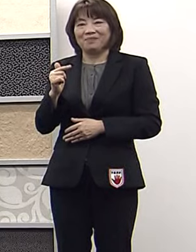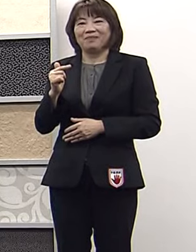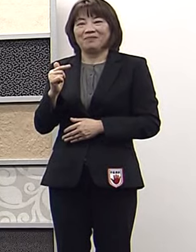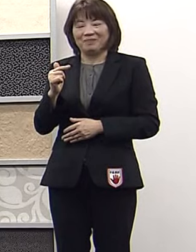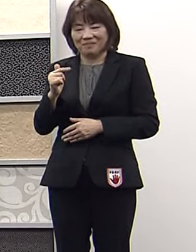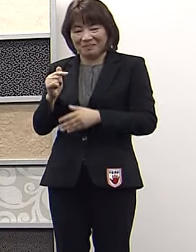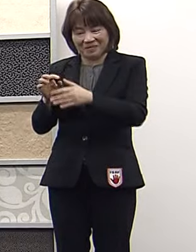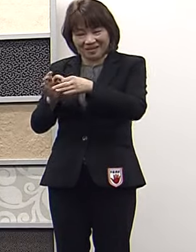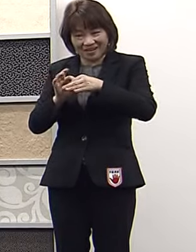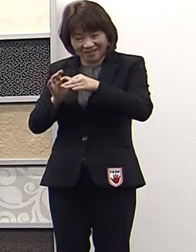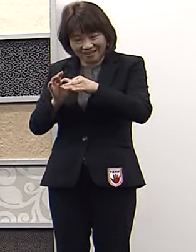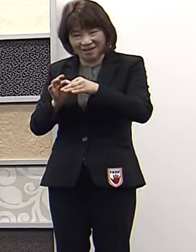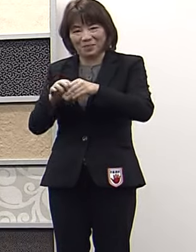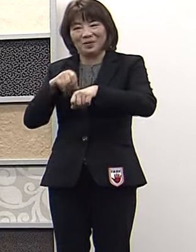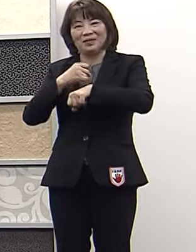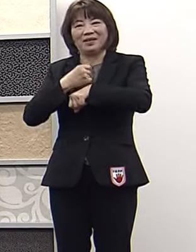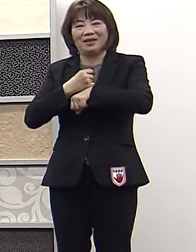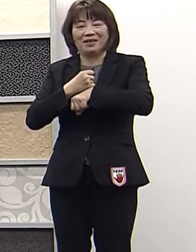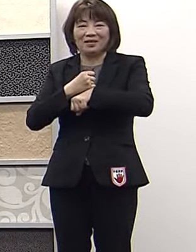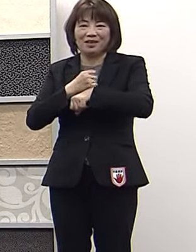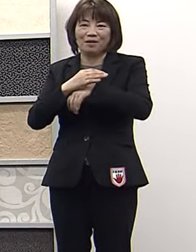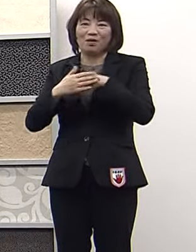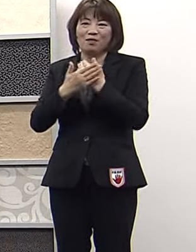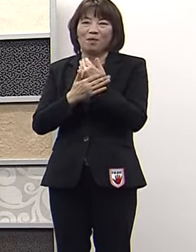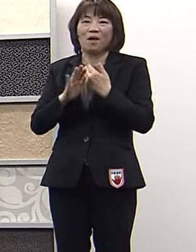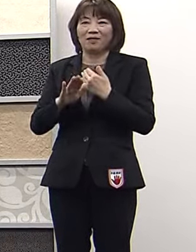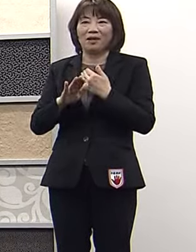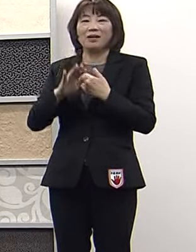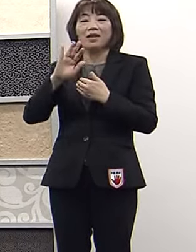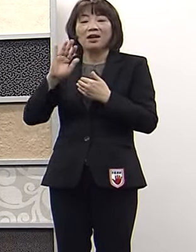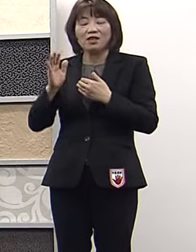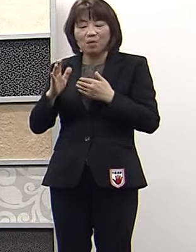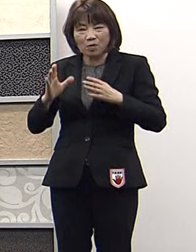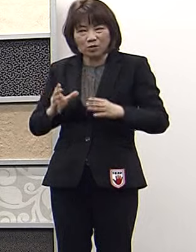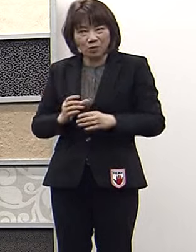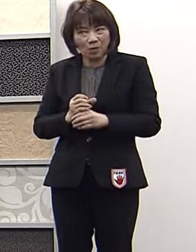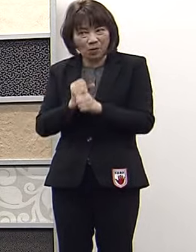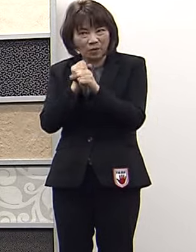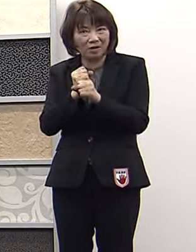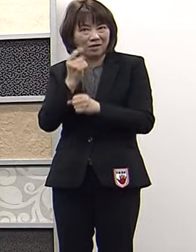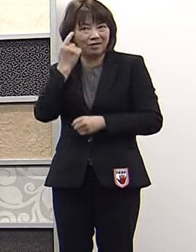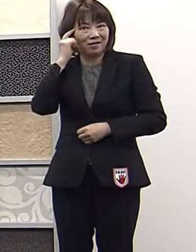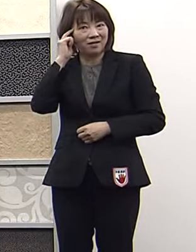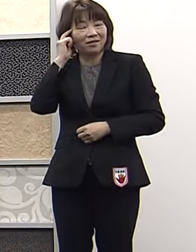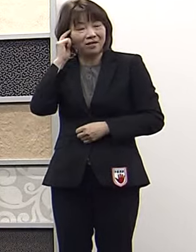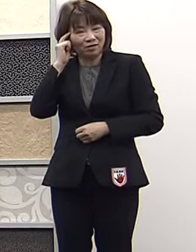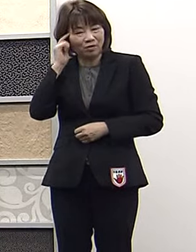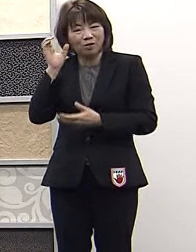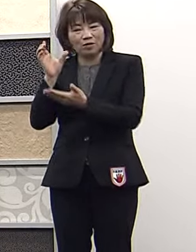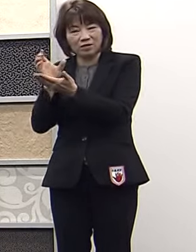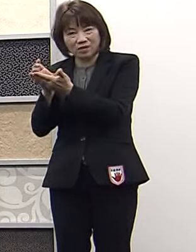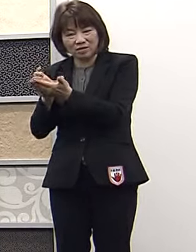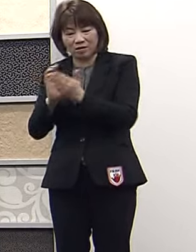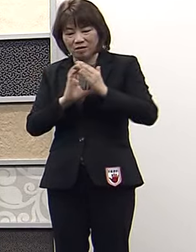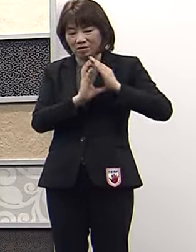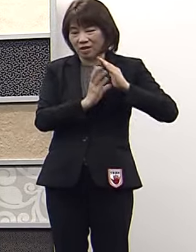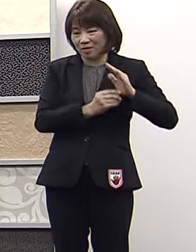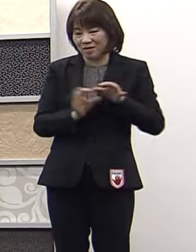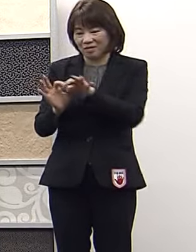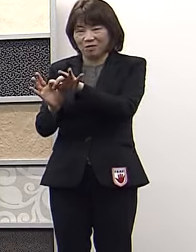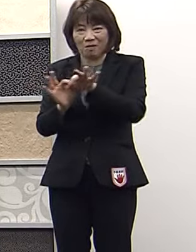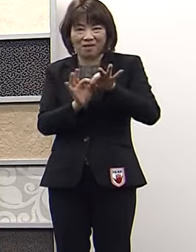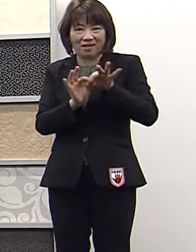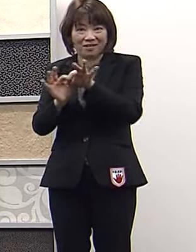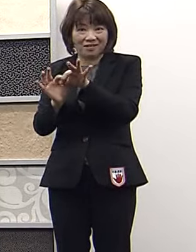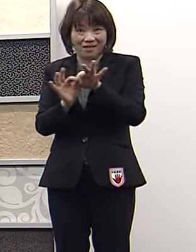まあ、関係もありますが、まあ、ただその、全般的トータルなその静岡県と山梨県との関係においてはですね、